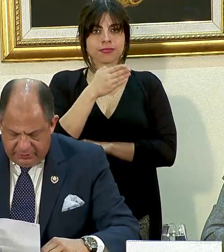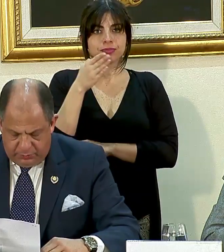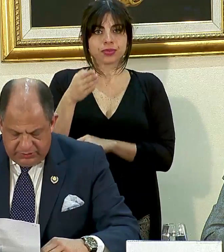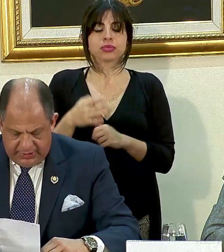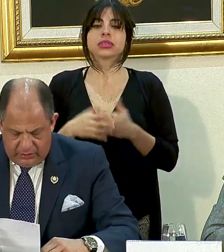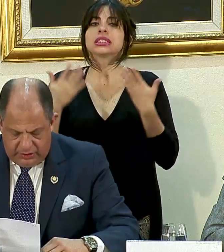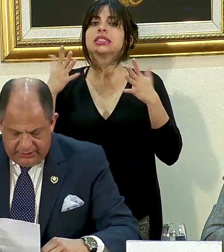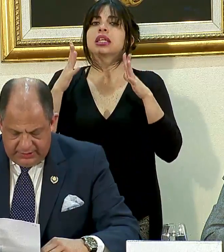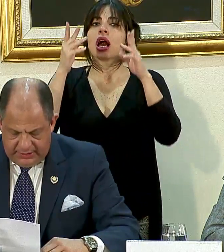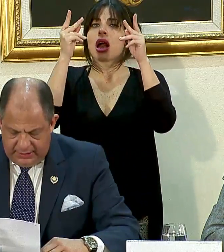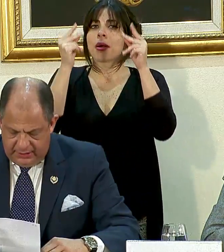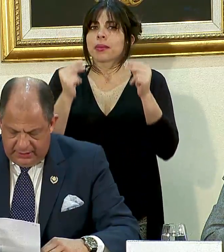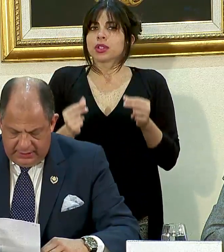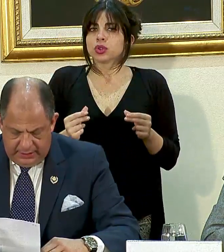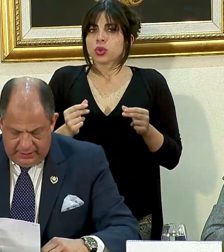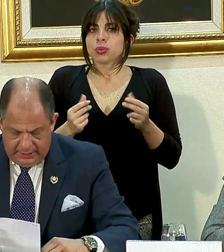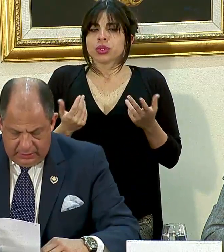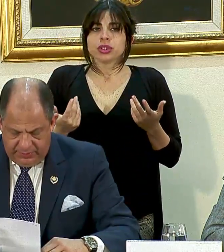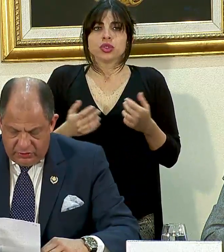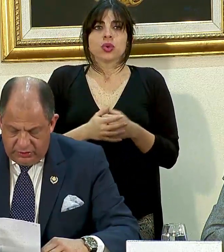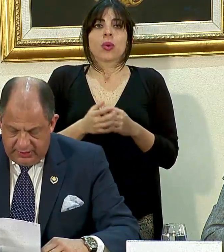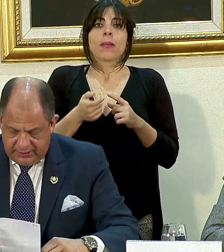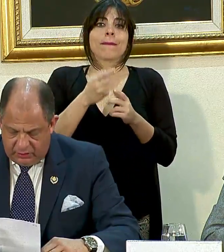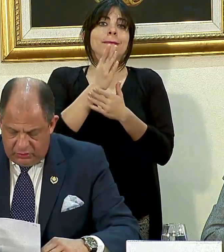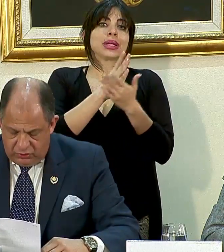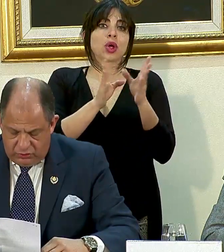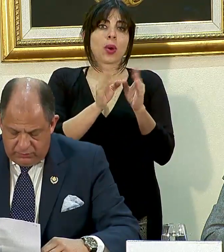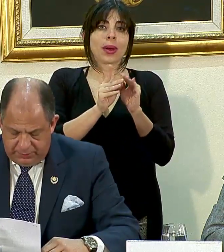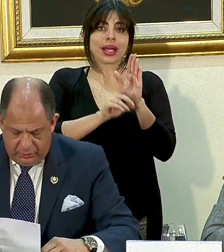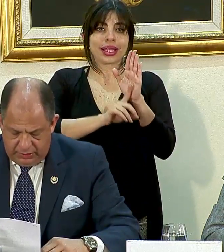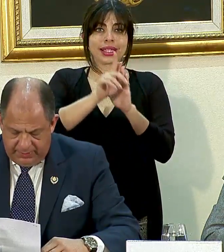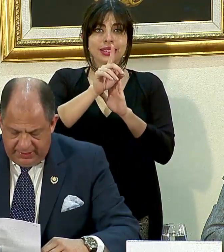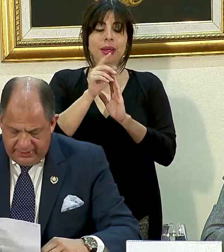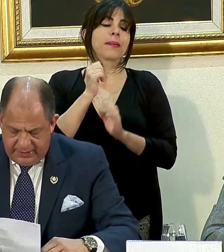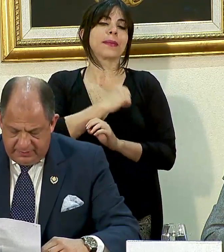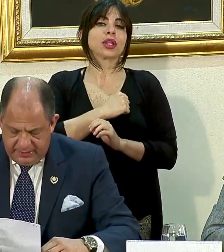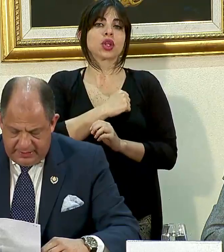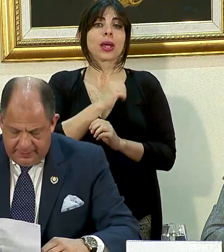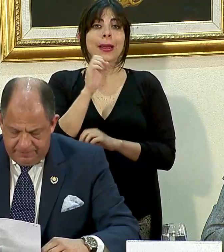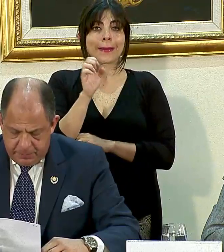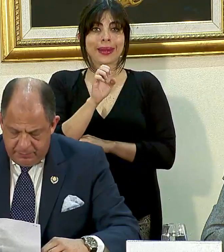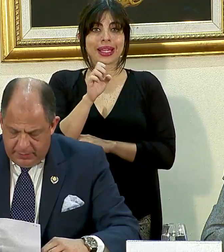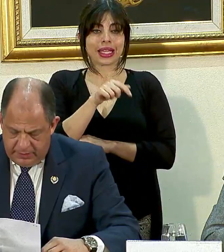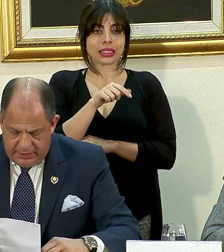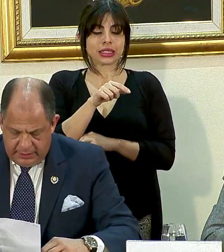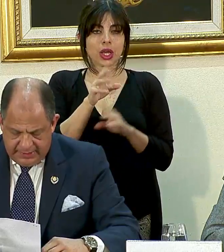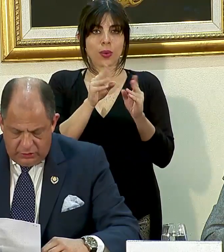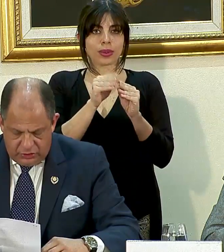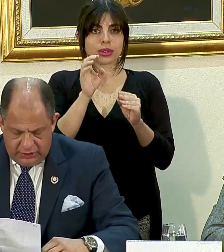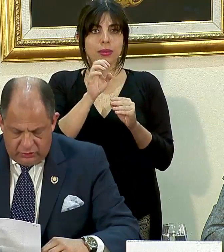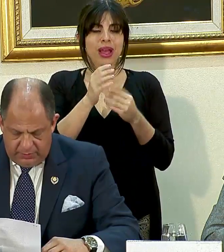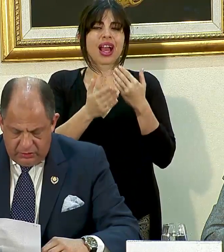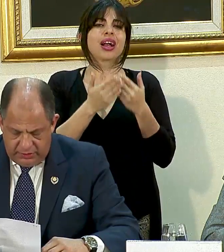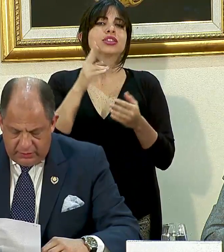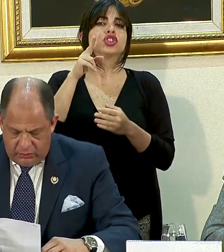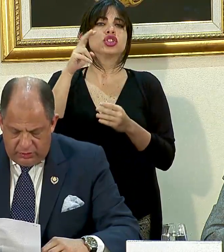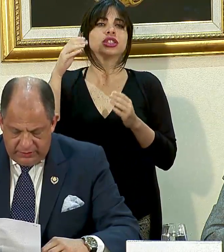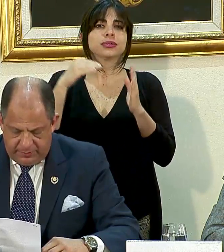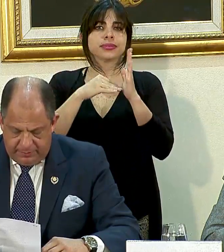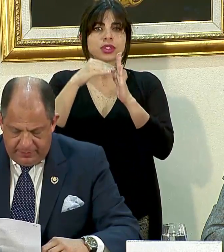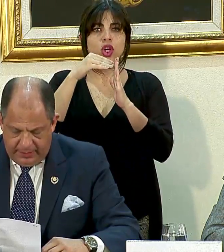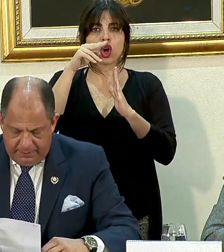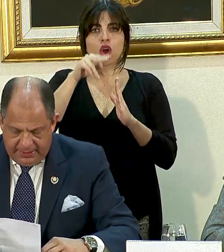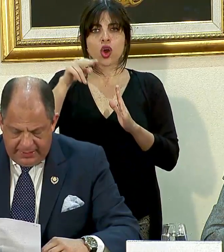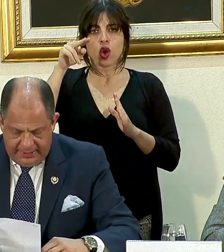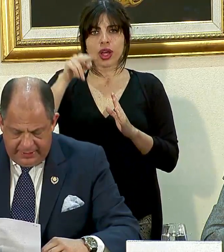Se han presupuestado desde la Comisión de Desarrollo, perdón, de Emergencias, más de casi 200 millones de